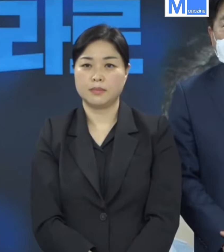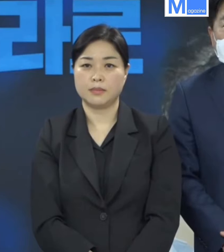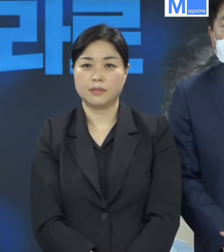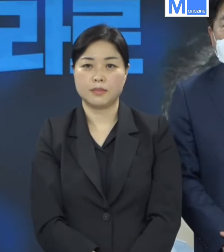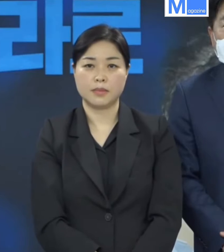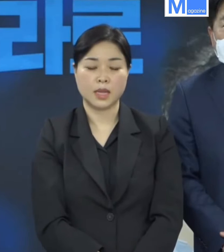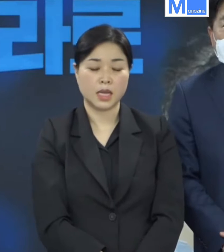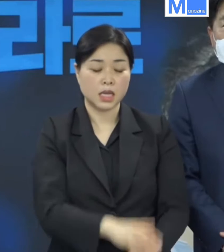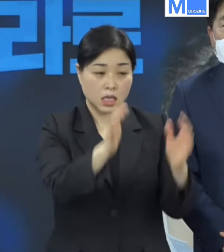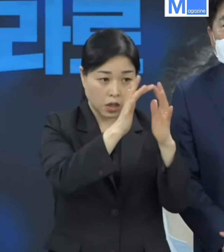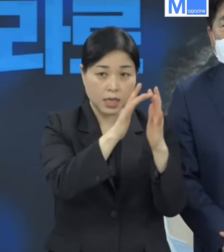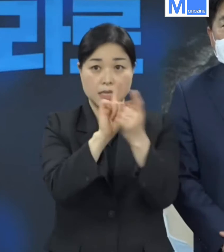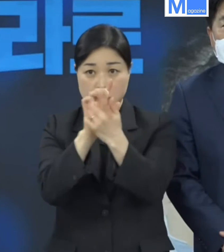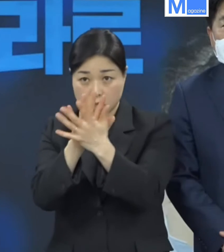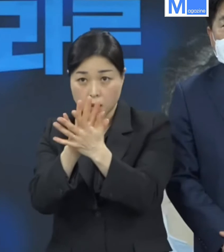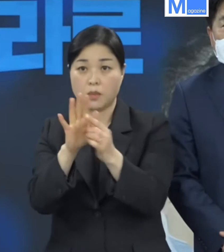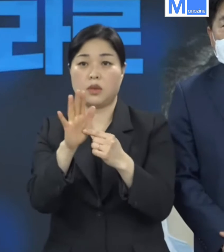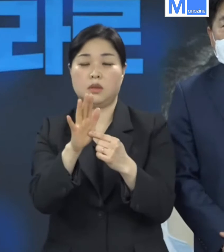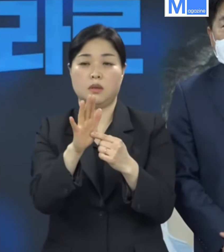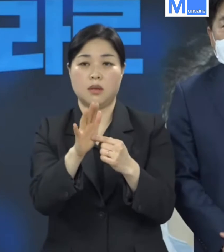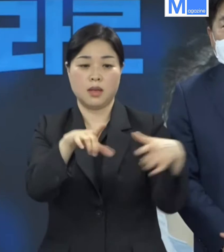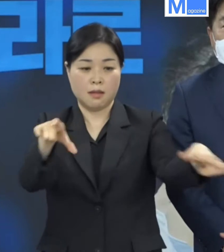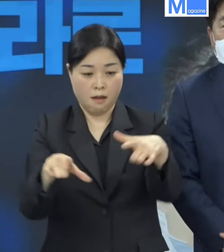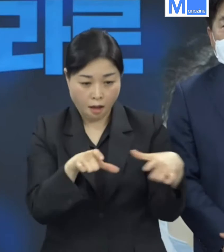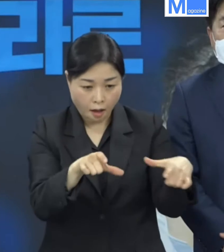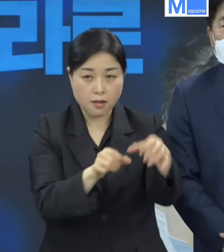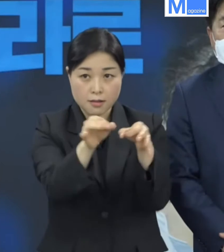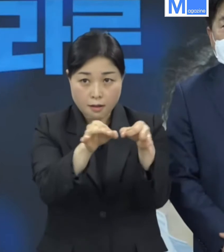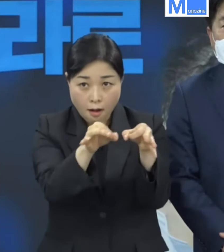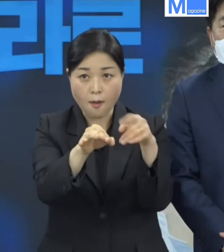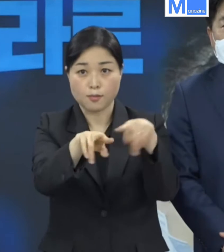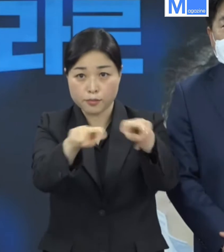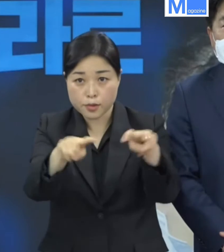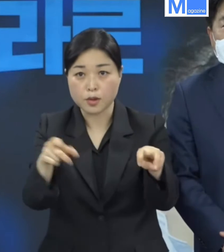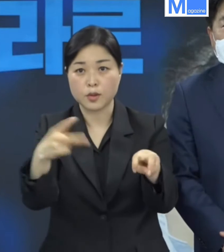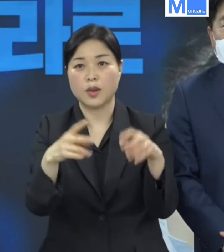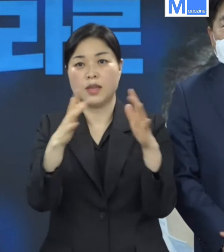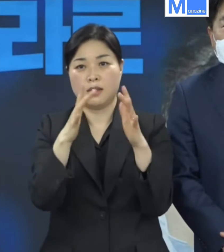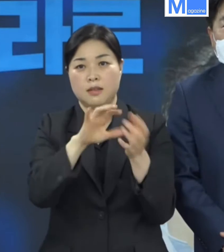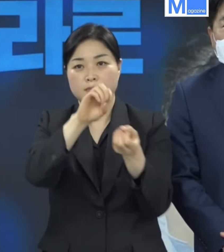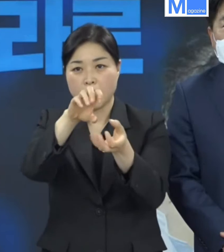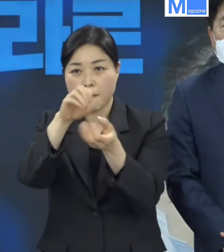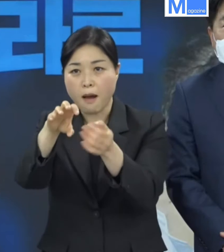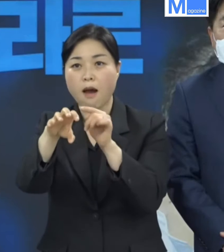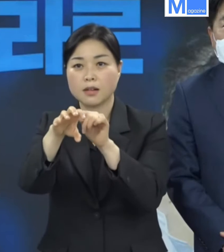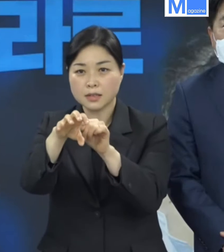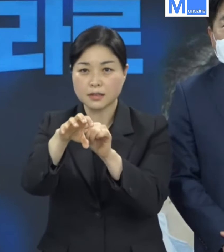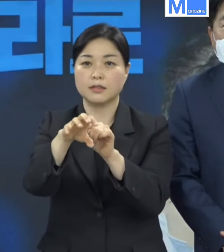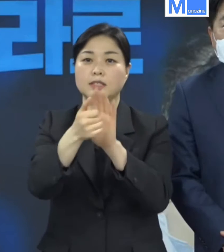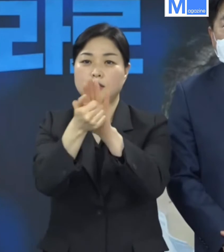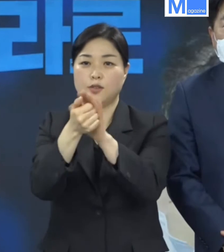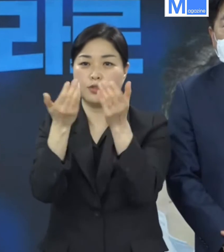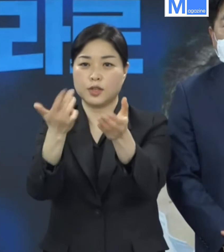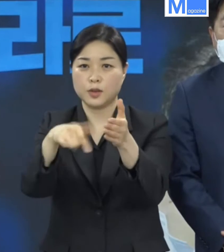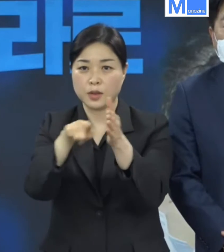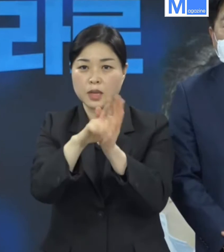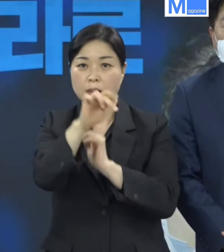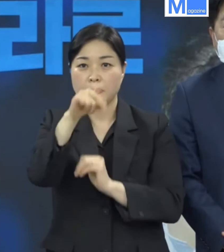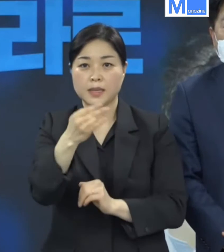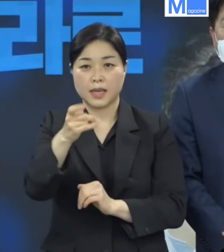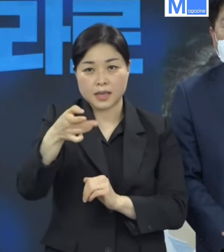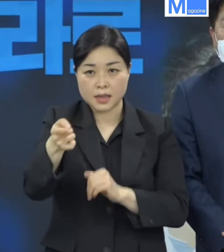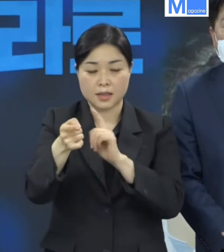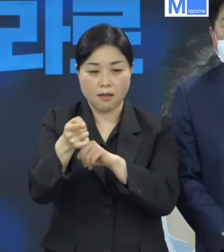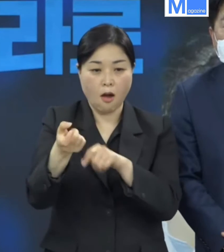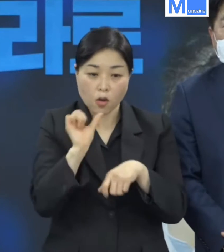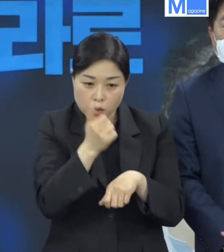온오프라인 상권 분석, 온라인몰 입점, 그 다음에 온라인 수출 같은 필요한 지원을 수행할 수 있도록 빅데이터